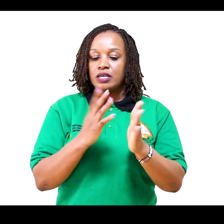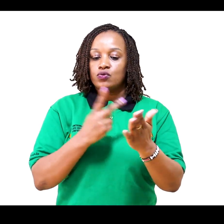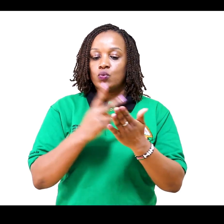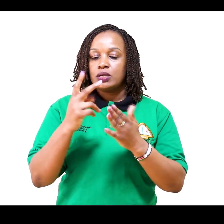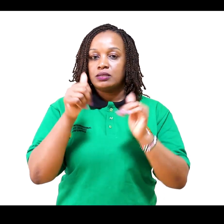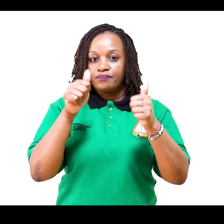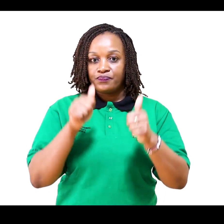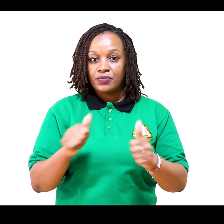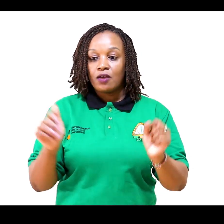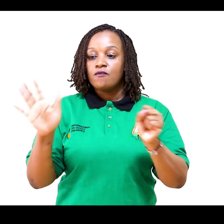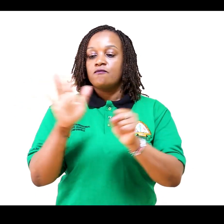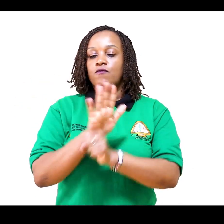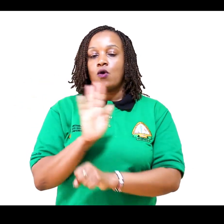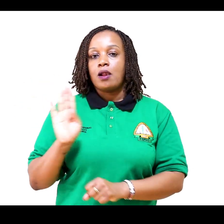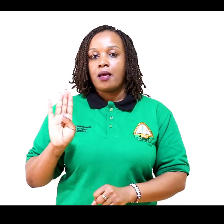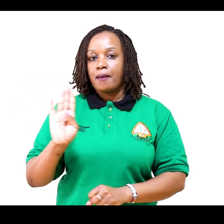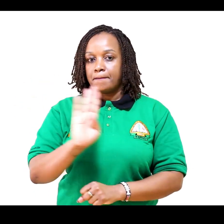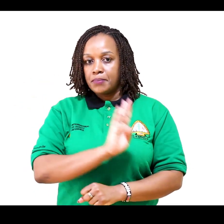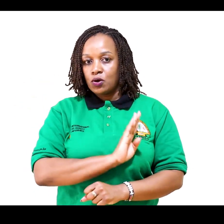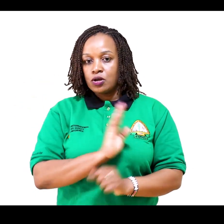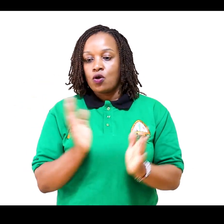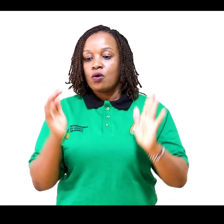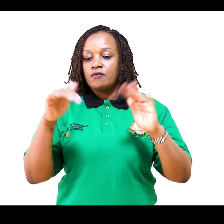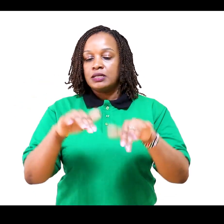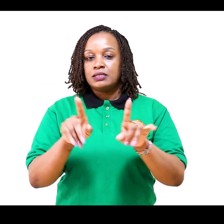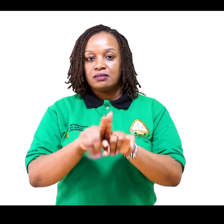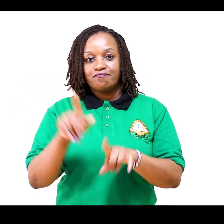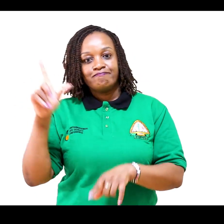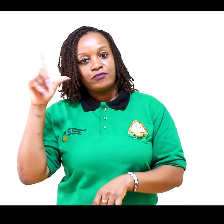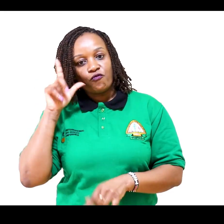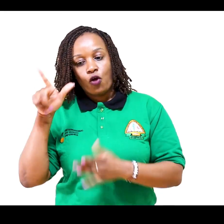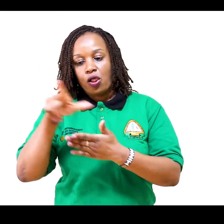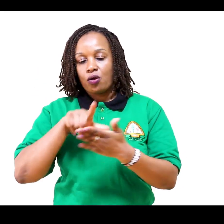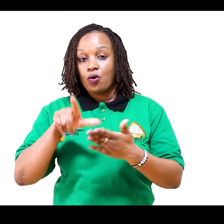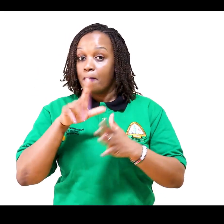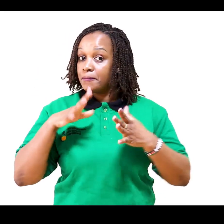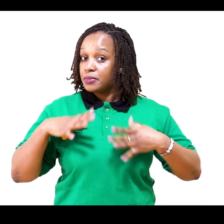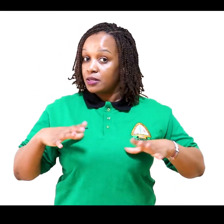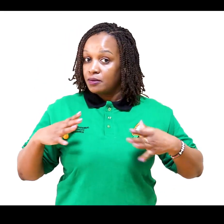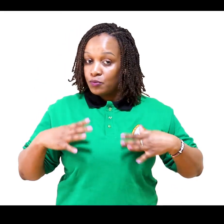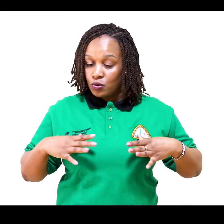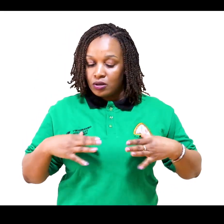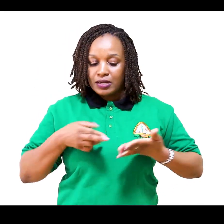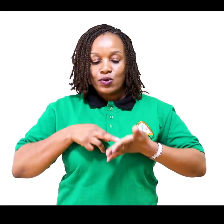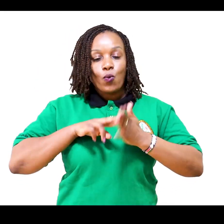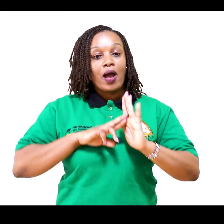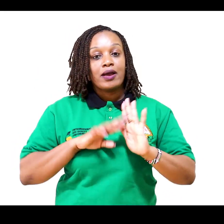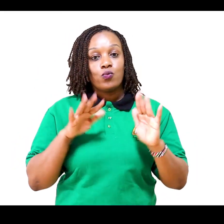Kwa mkutano kamili wa bodi na malazi kwa wakazi wa mitaa, mahitaji ni kuhifadhi